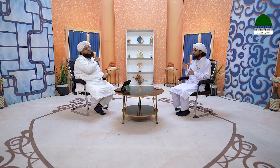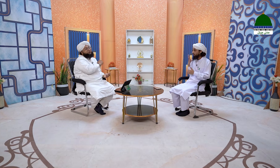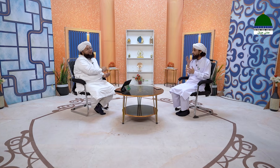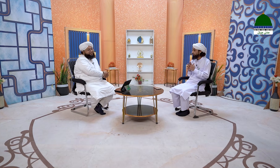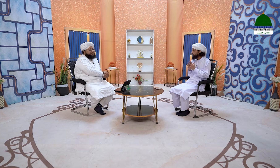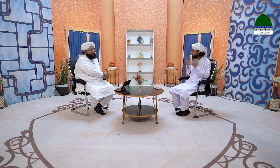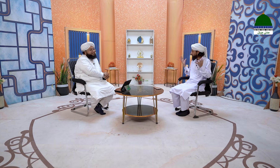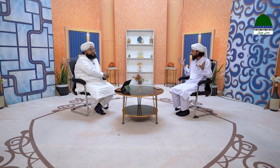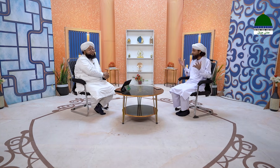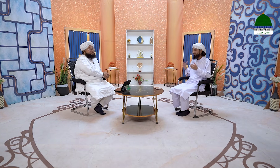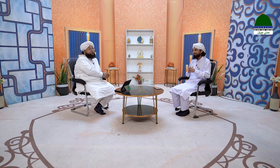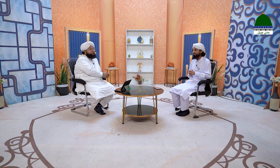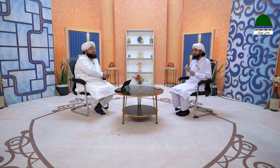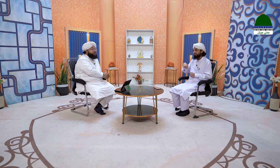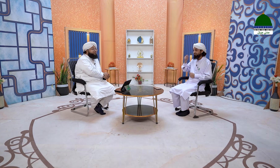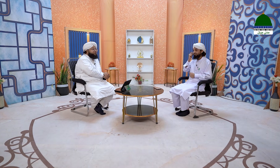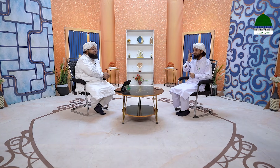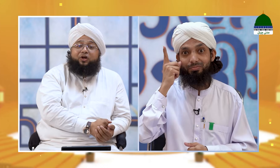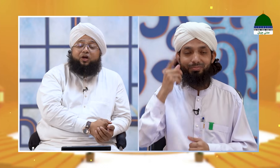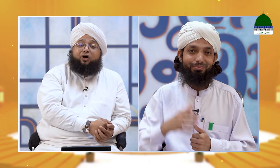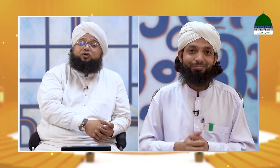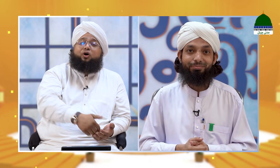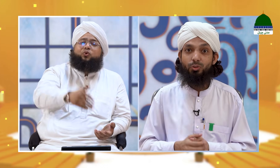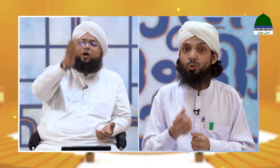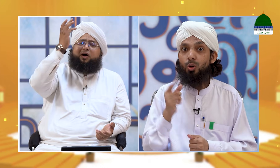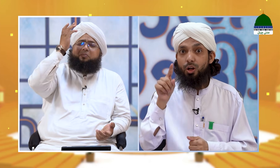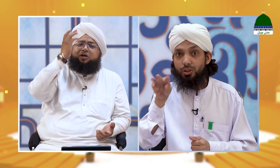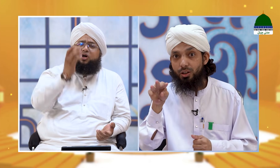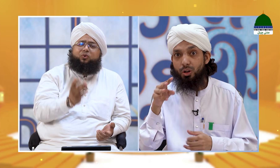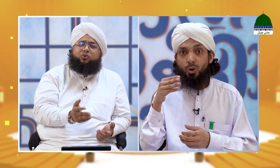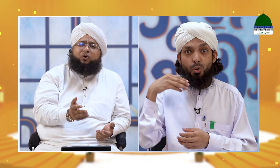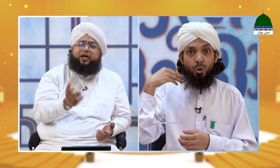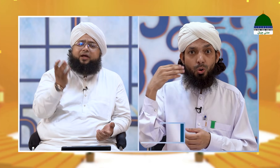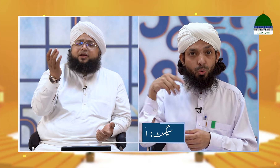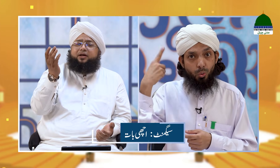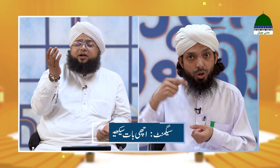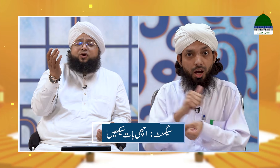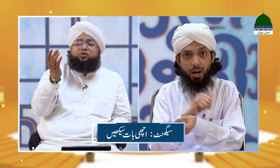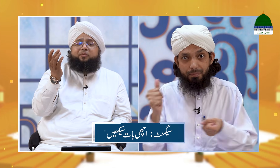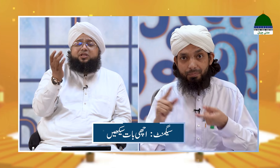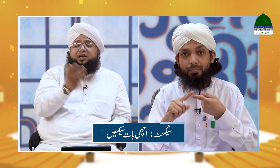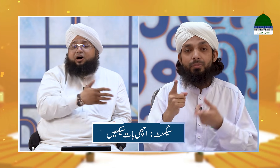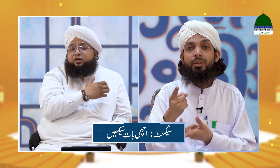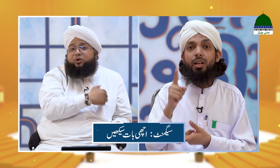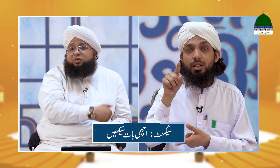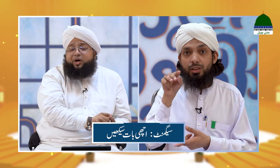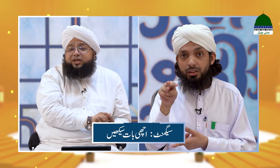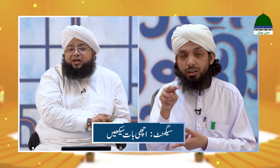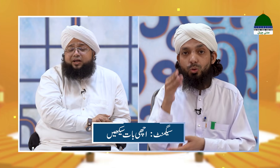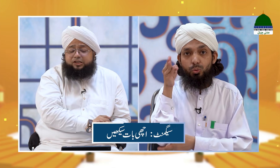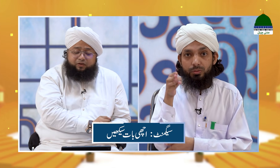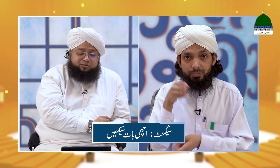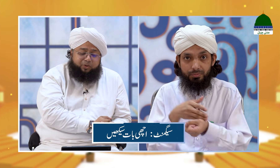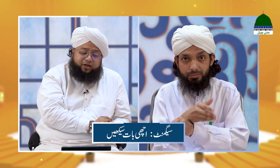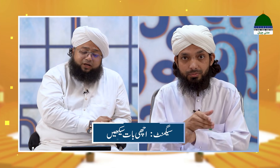کا اندازہ کون لگا سکتا ہے؟ ذرا غور تو کیجئے آپ، 1000 غلام، ہزاروں گھوڑے راہ خدا میں دینا، ہزاروں قربانیاں